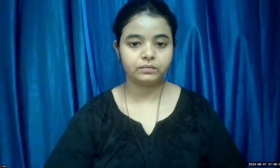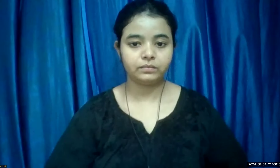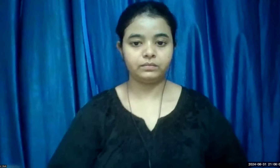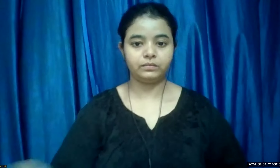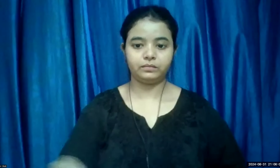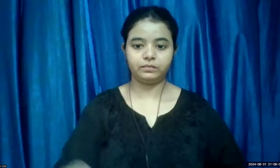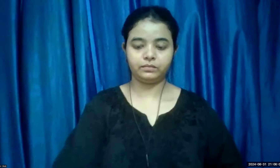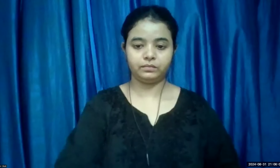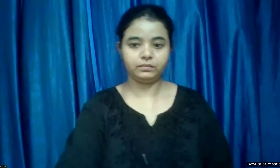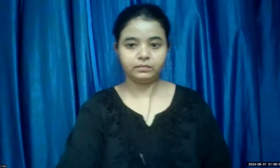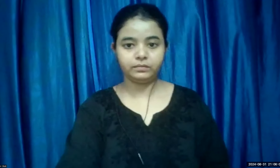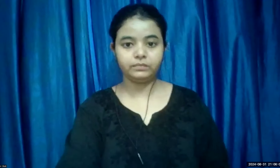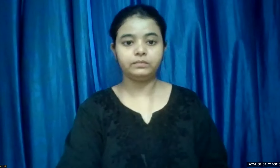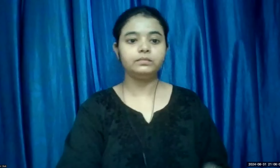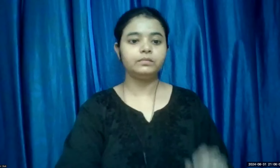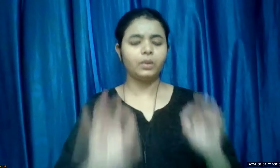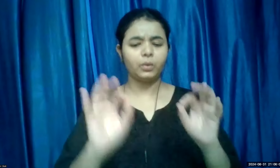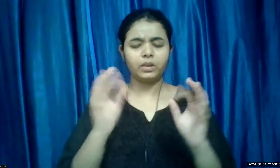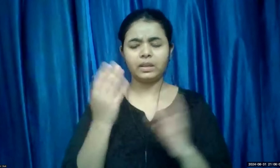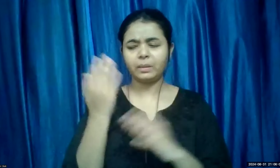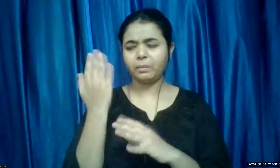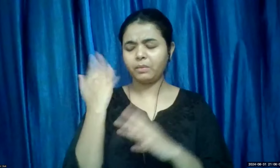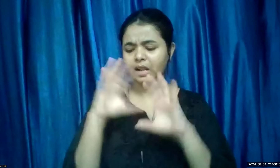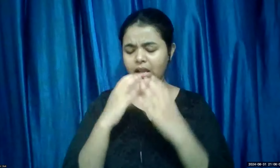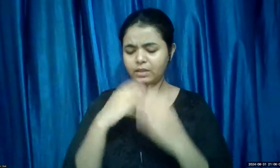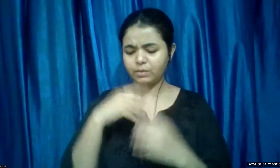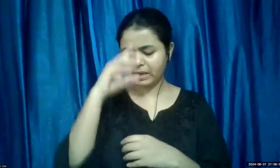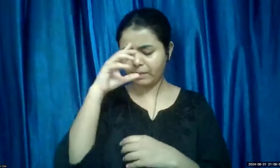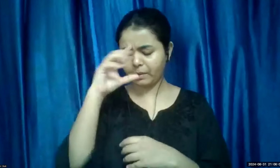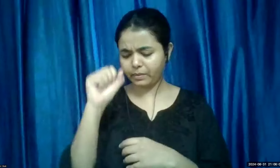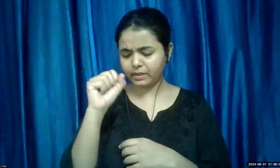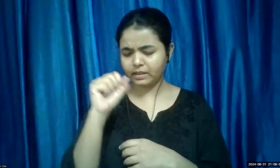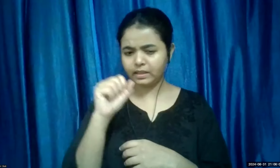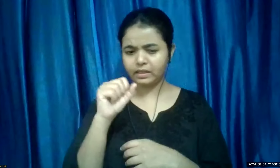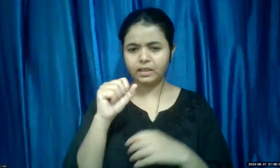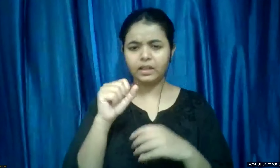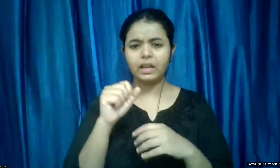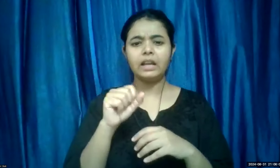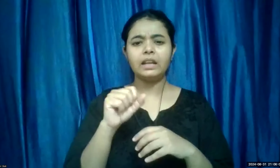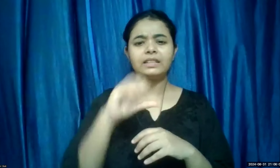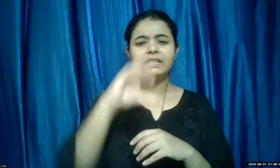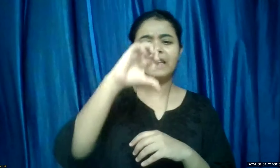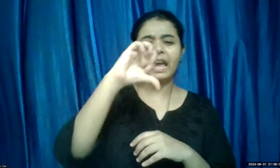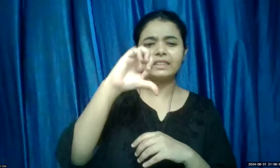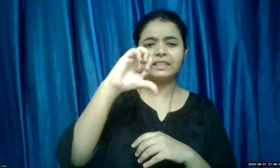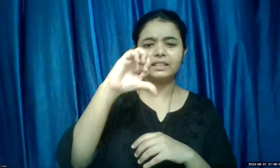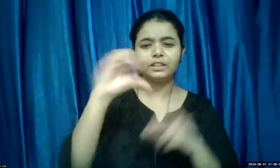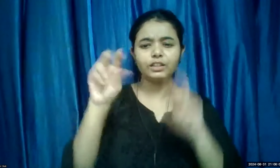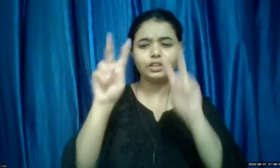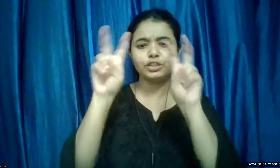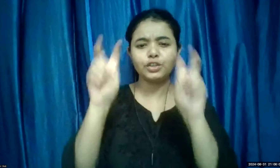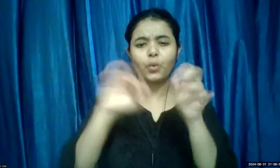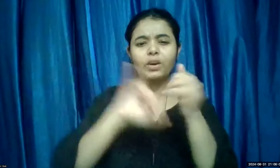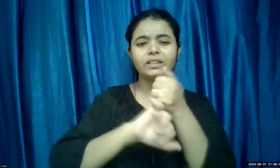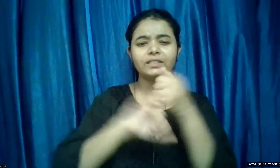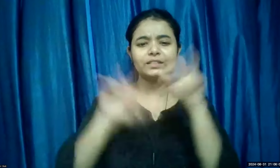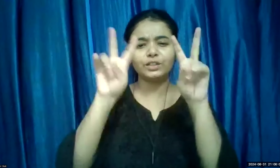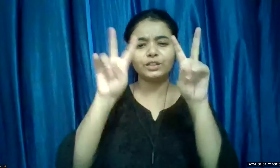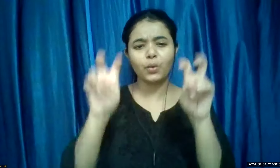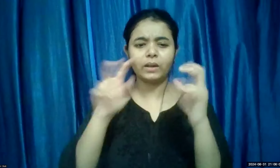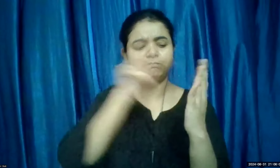तो जहां तक मुझे ध्यान है कि 9th जो श्लोक है वो हमने पढ़ लिया था,